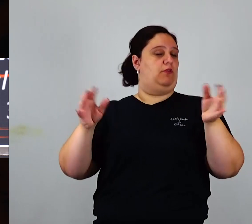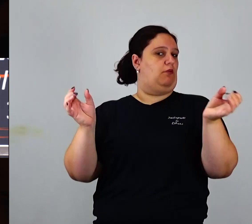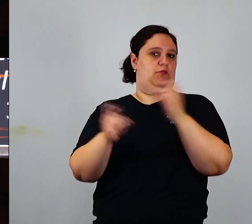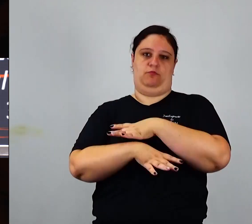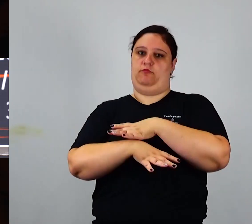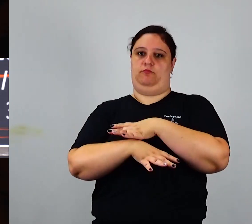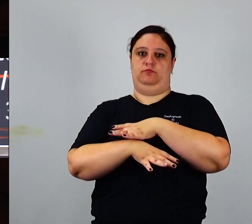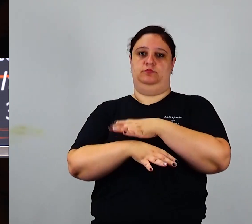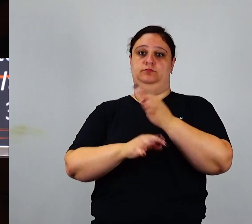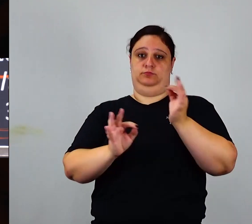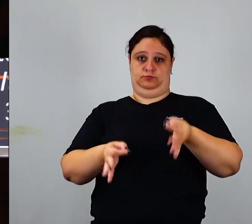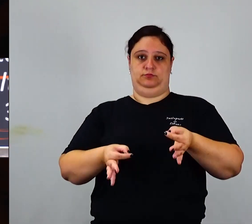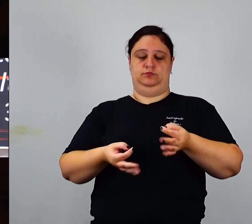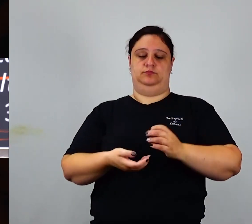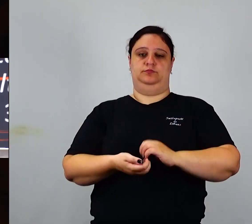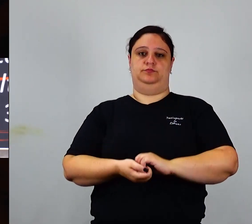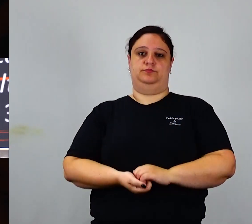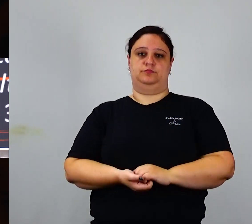vida.